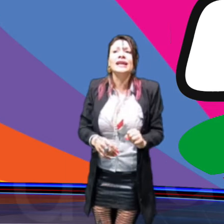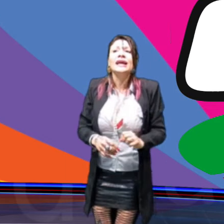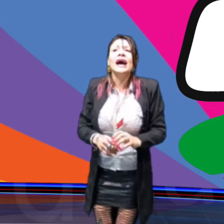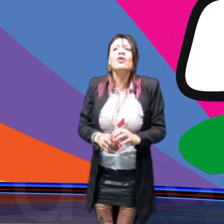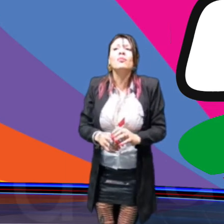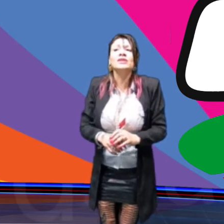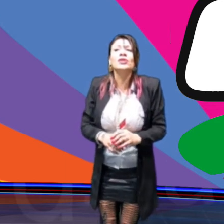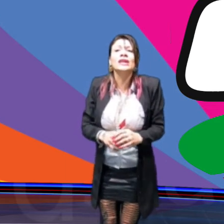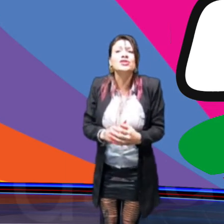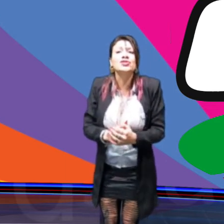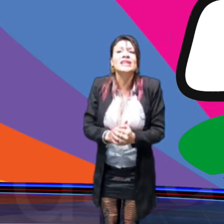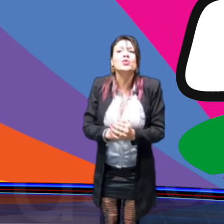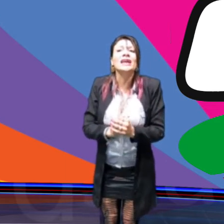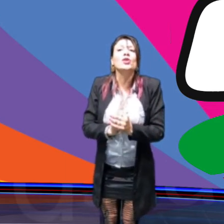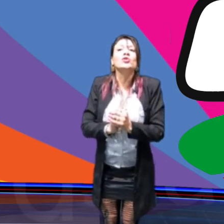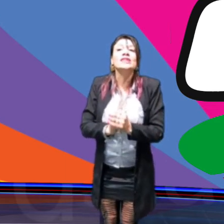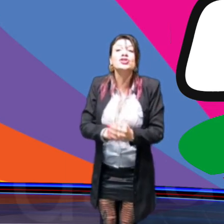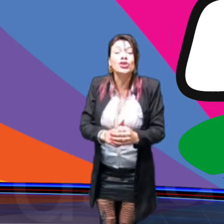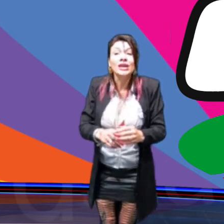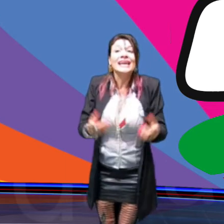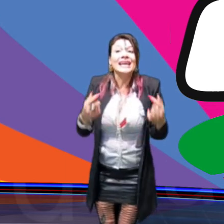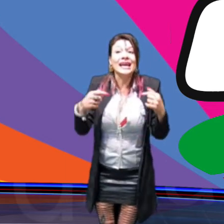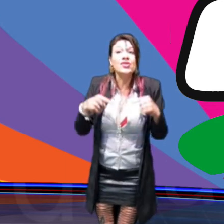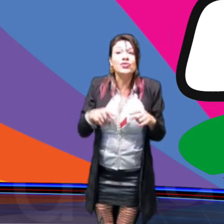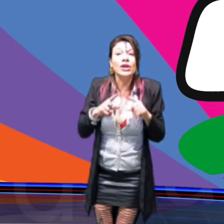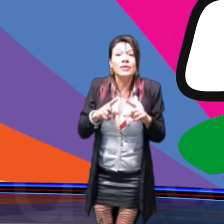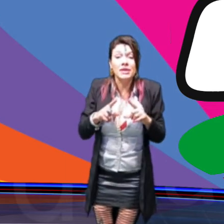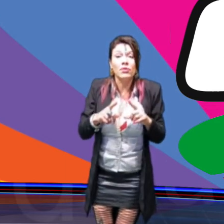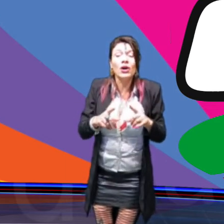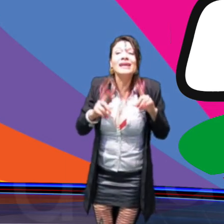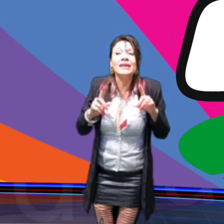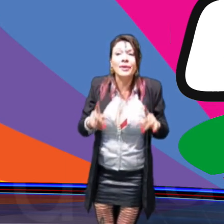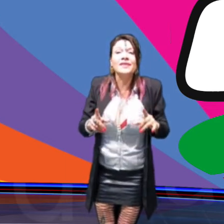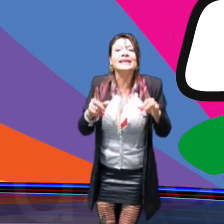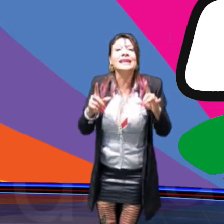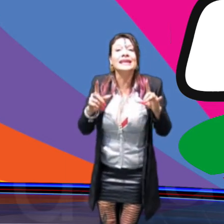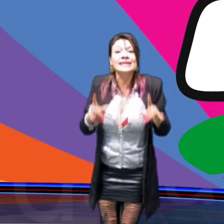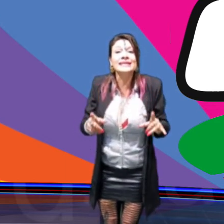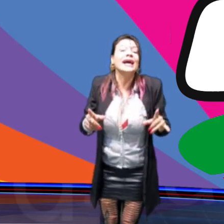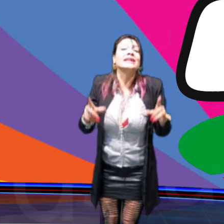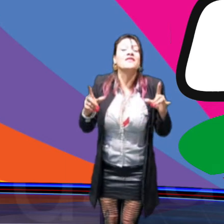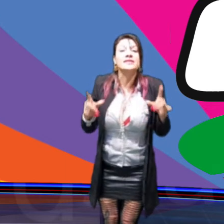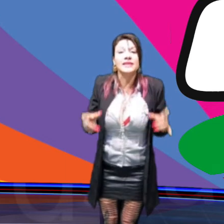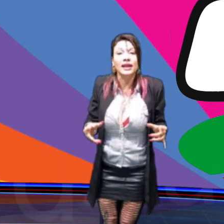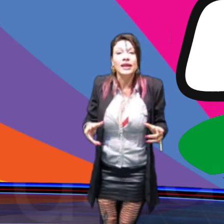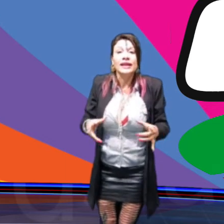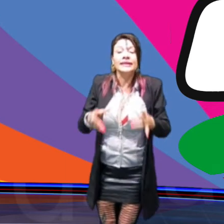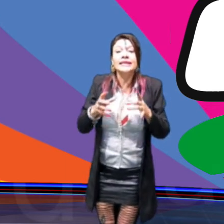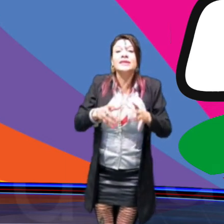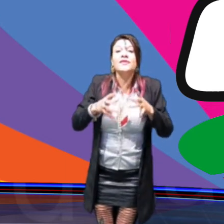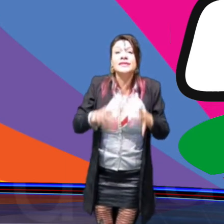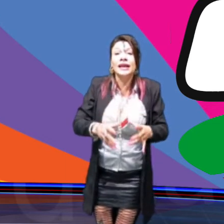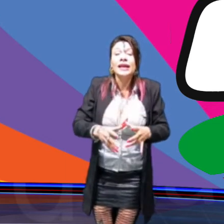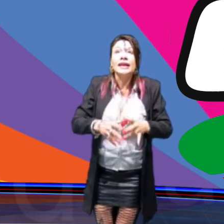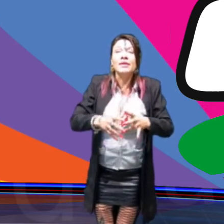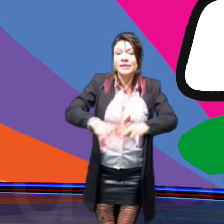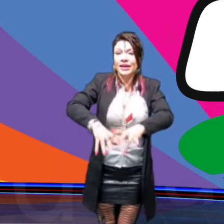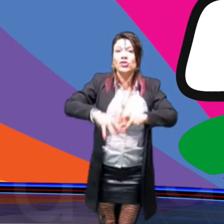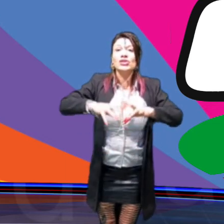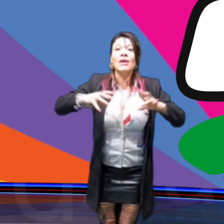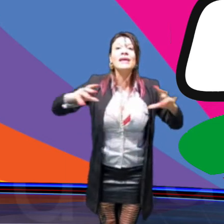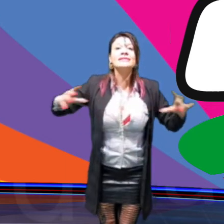ha compartido en las redes sociales una ilustración que la hizo él mismo a través de la inteligencia artificial. La inteligencia artificial reviste